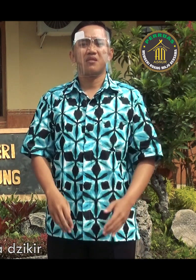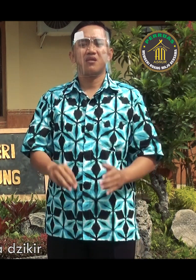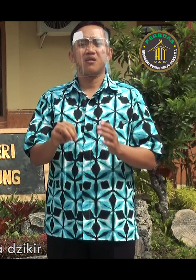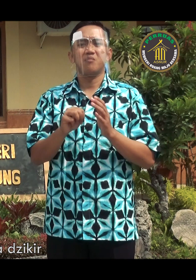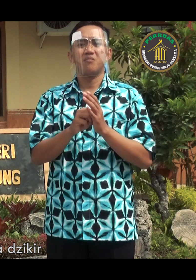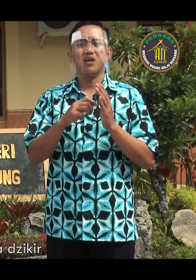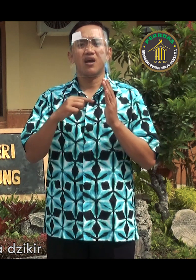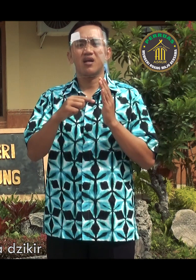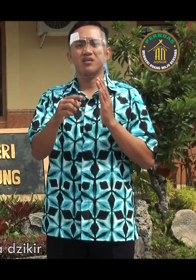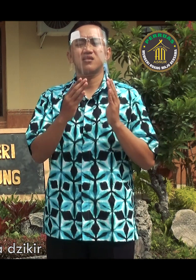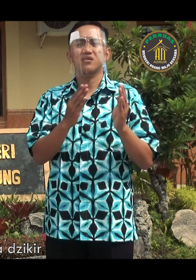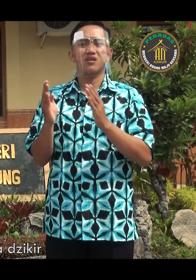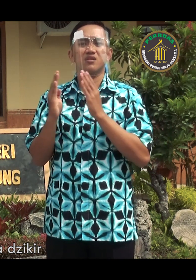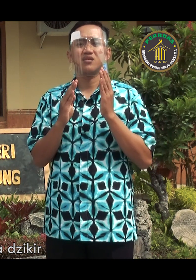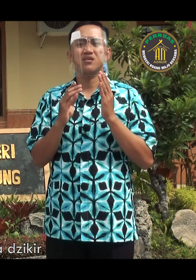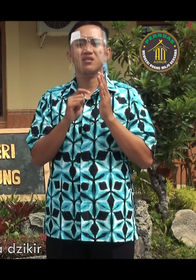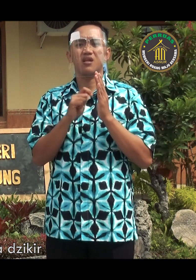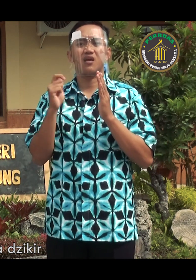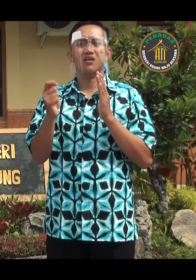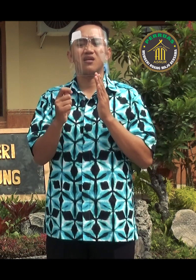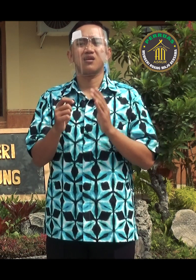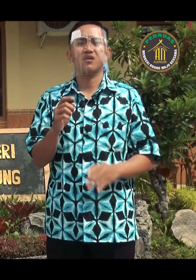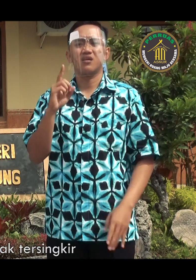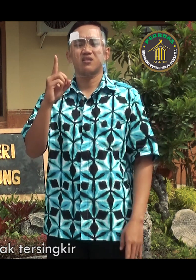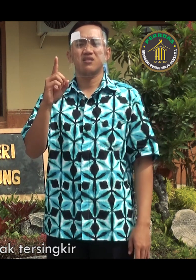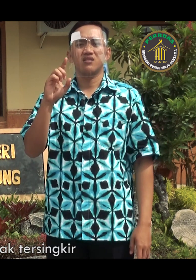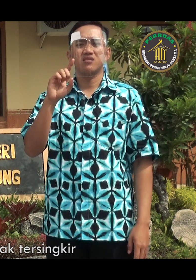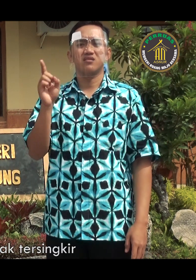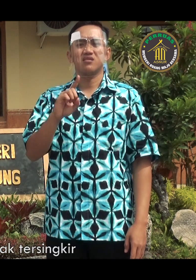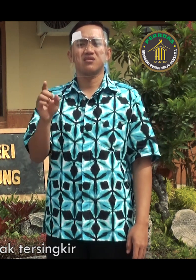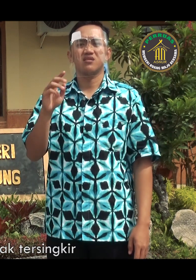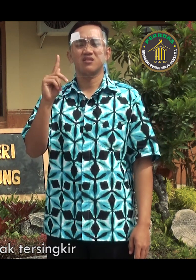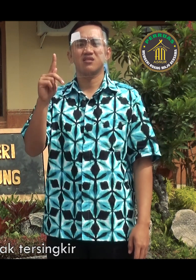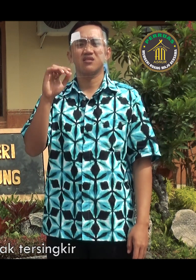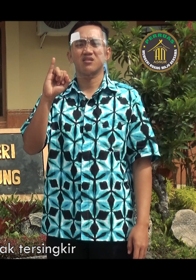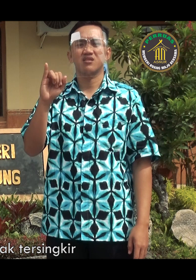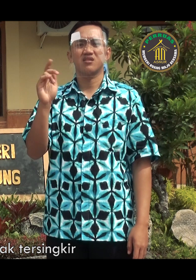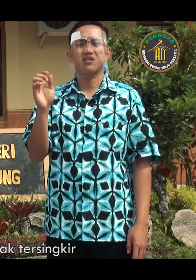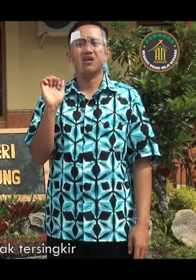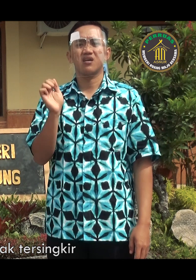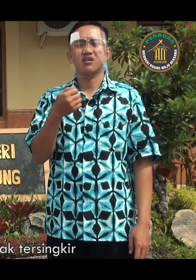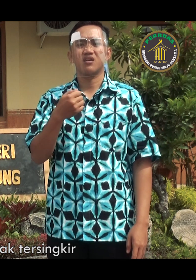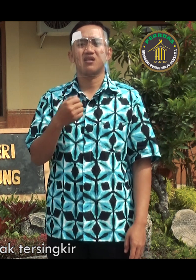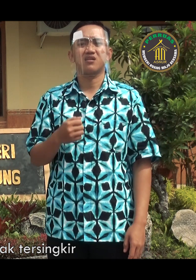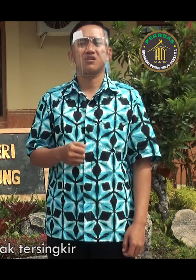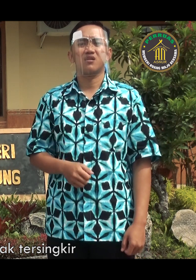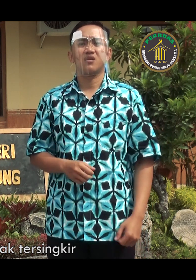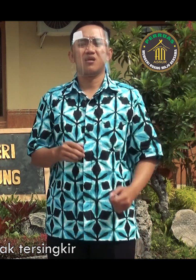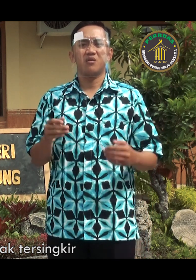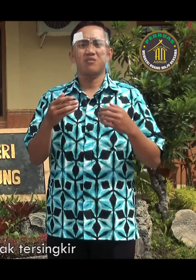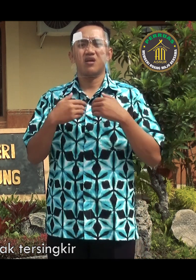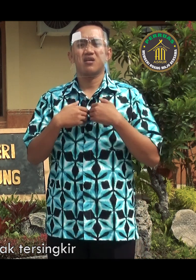Mengalir jadi telaga zikir agar peradaban negeri